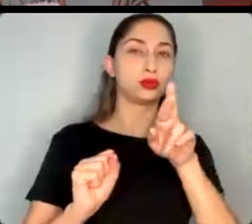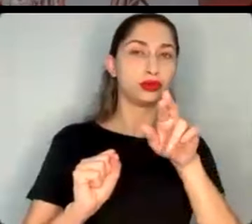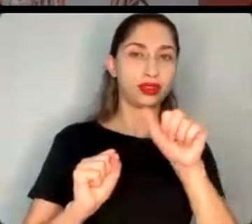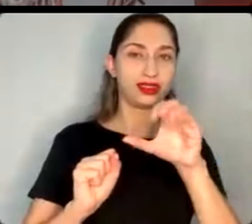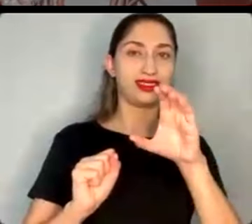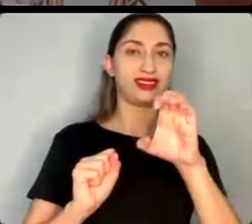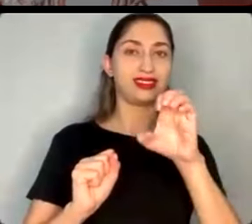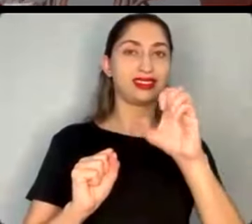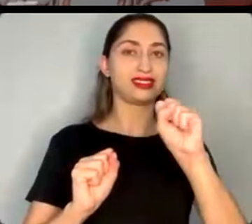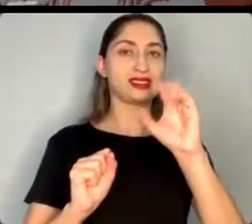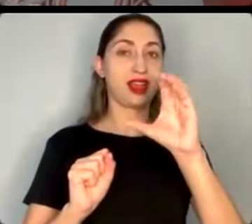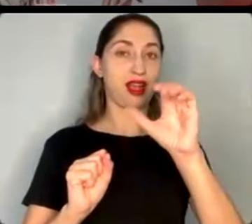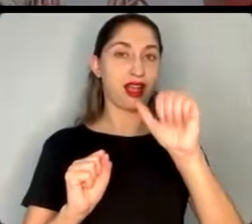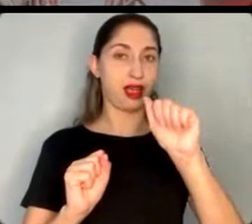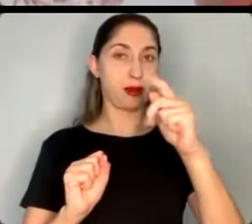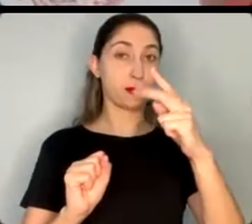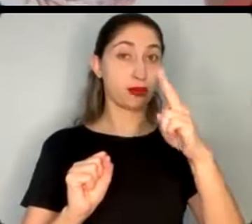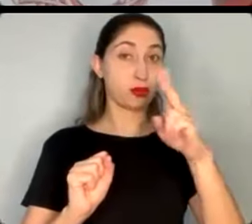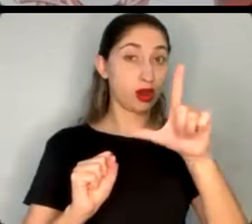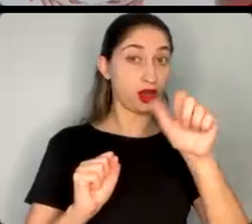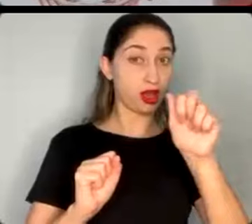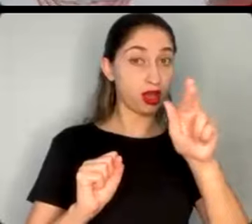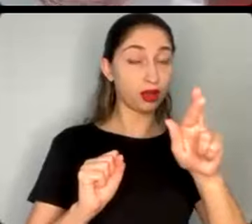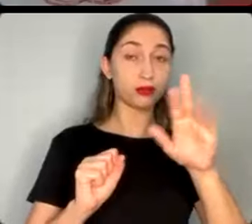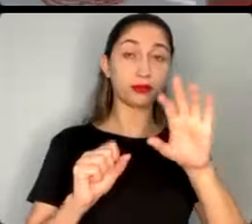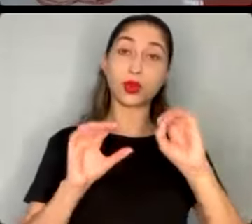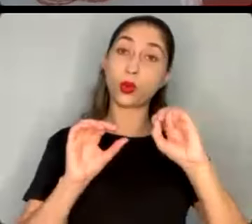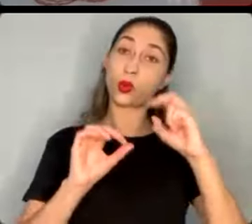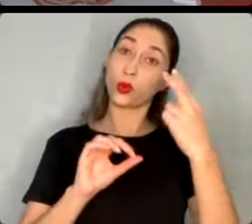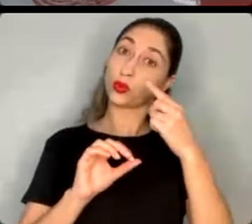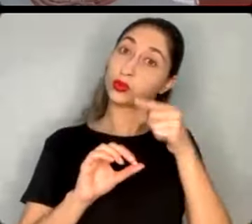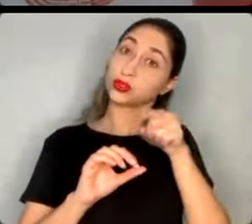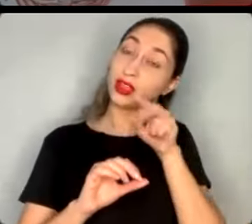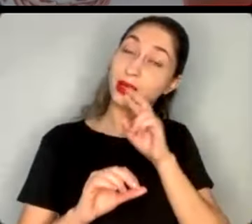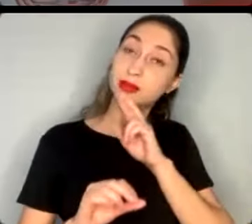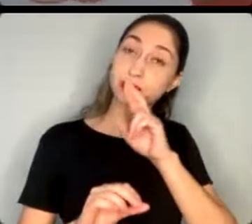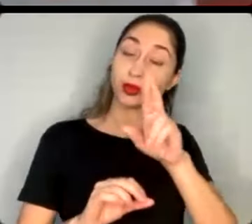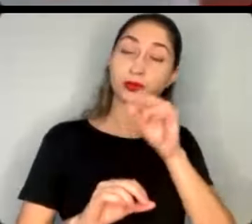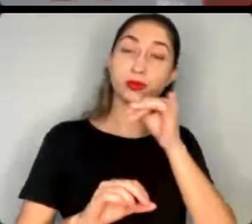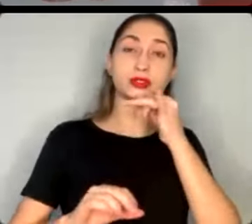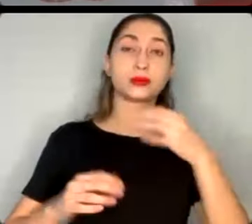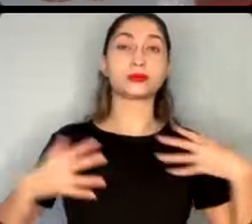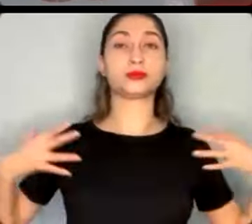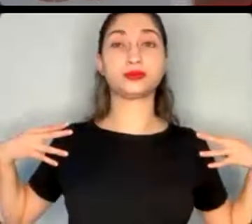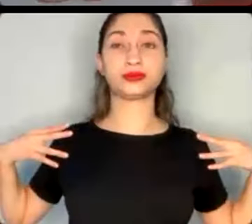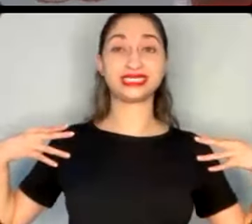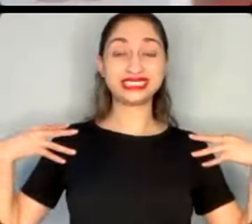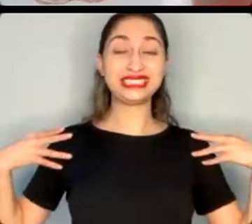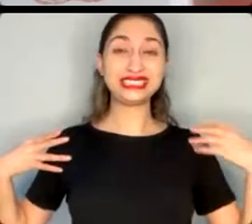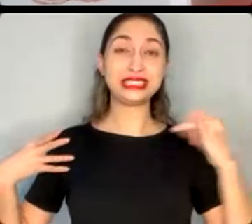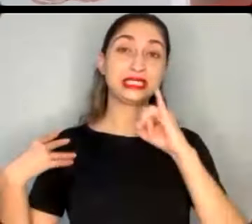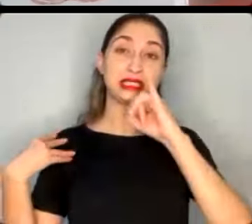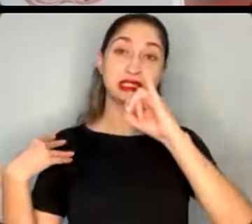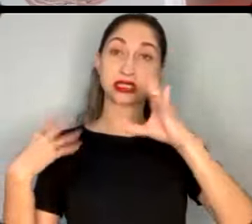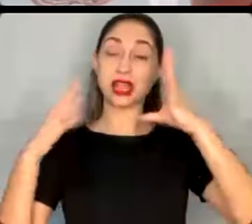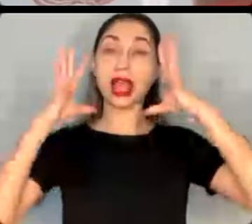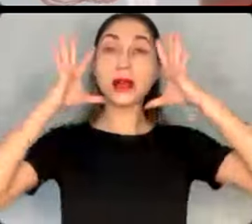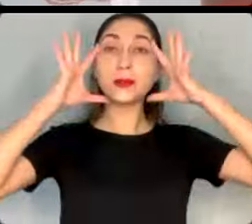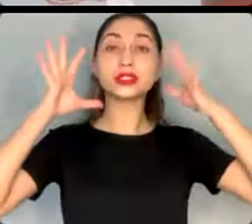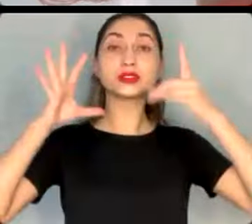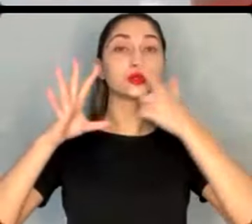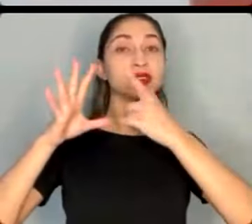coisa, você vai ter algum tipo de resposta no sentido de sentir a cabeça bem